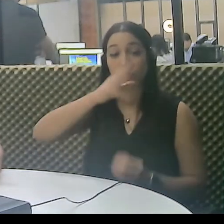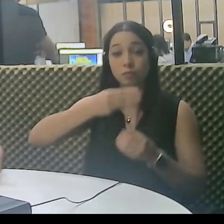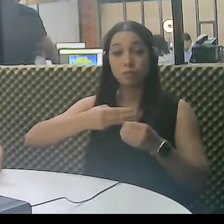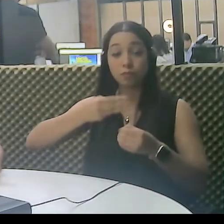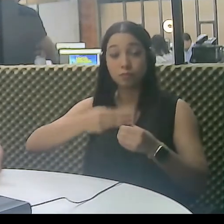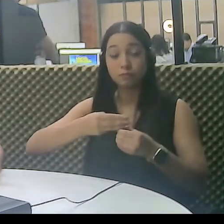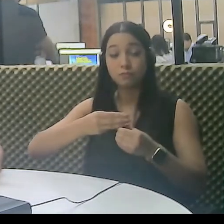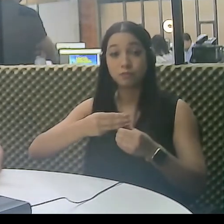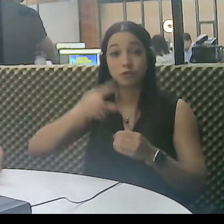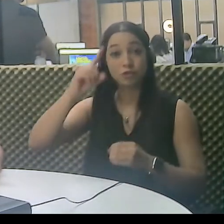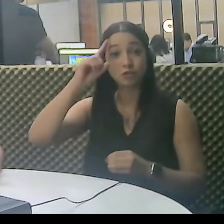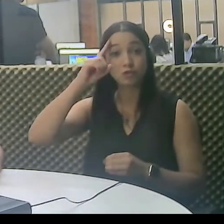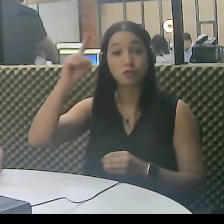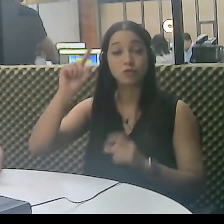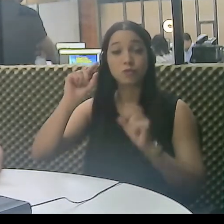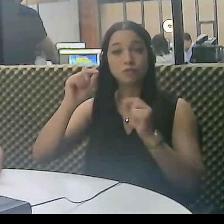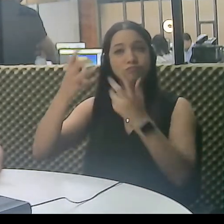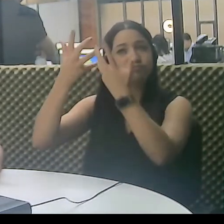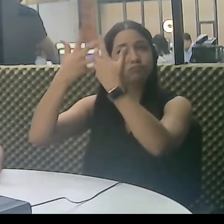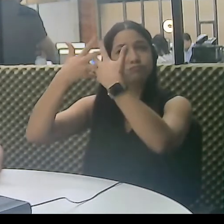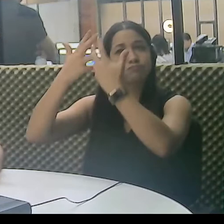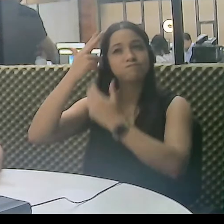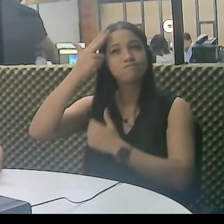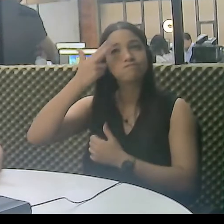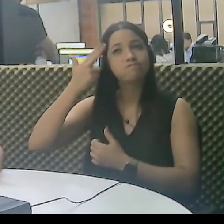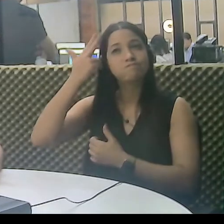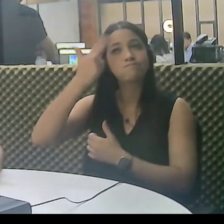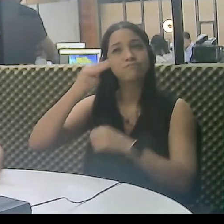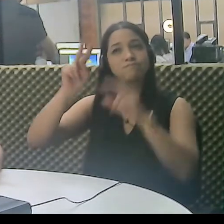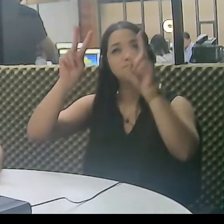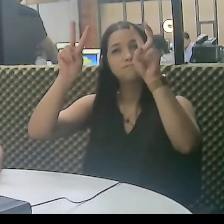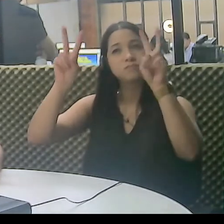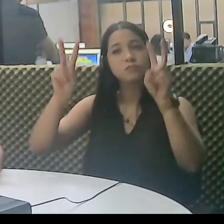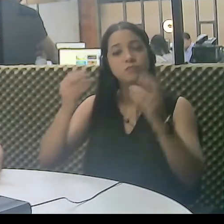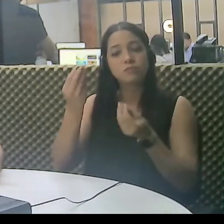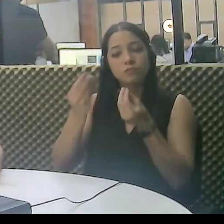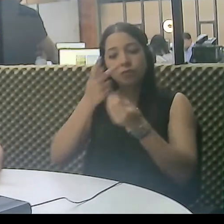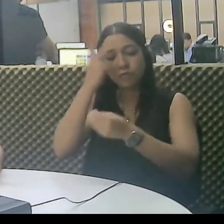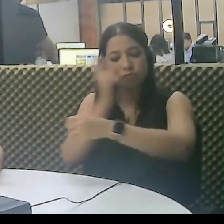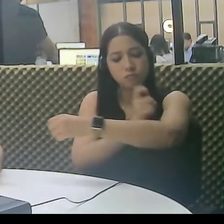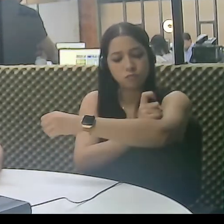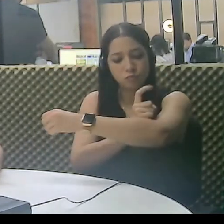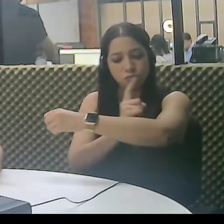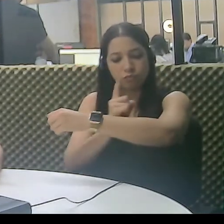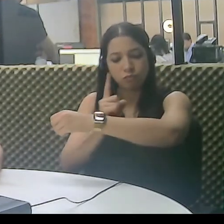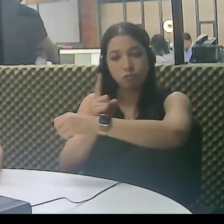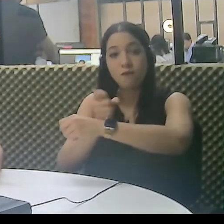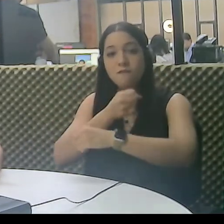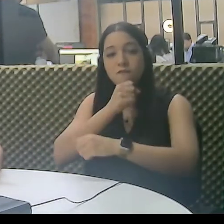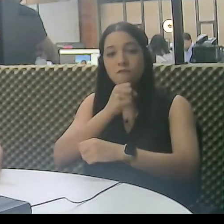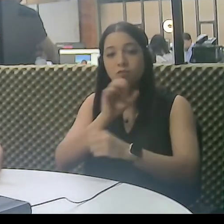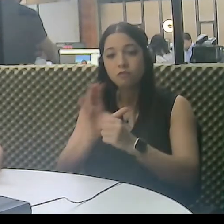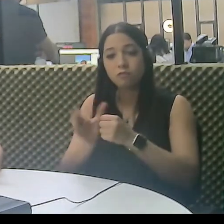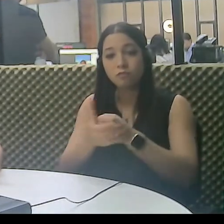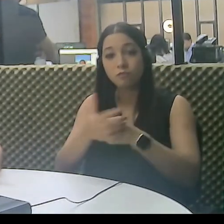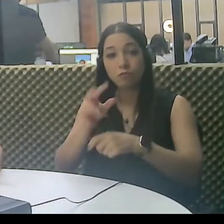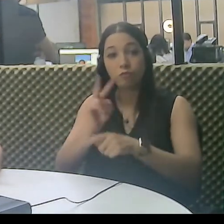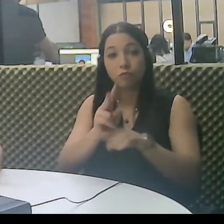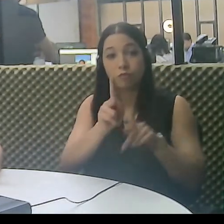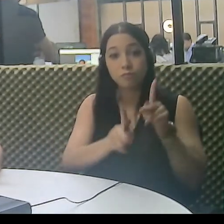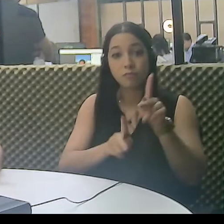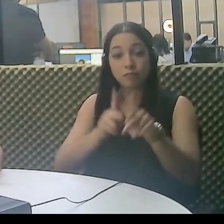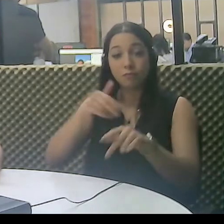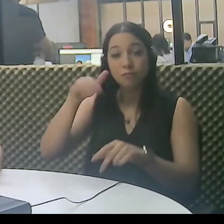ensino, um dia dedicado à reflexão sobre as questões do envelhecimento e da necessidade de proteger e cuidar da